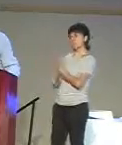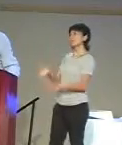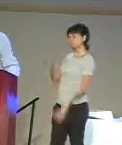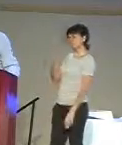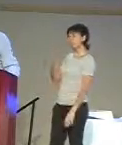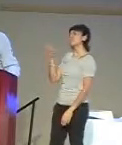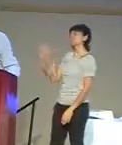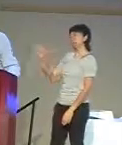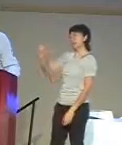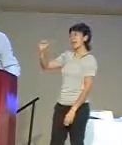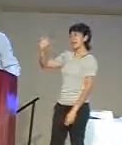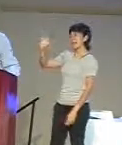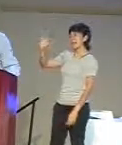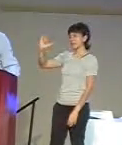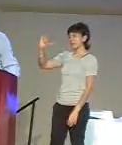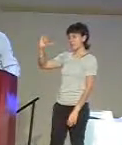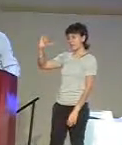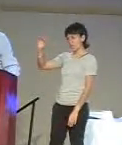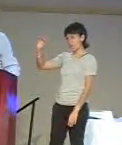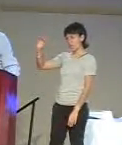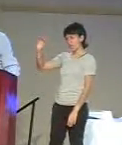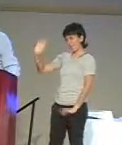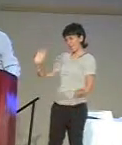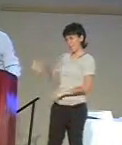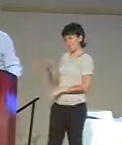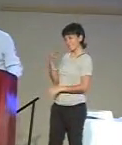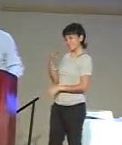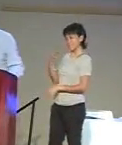Sin embargo, es la minoría.